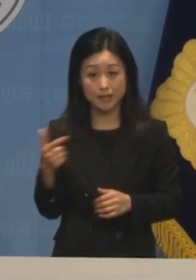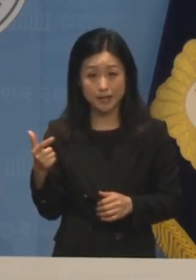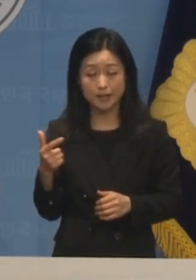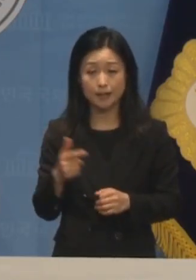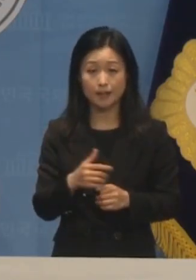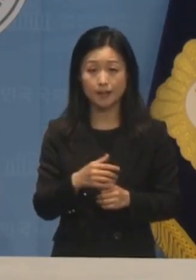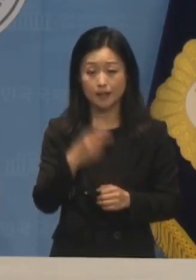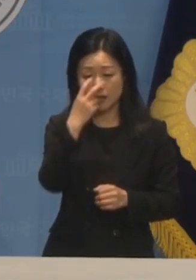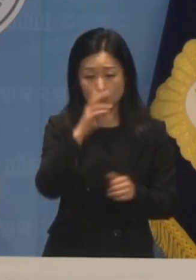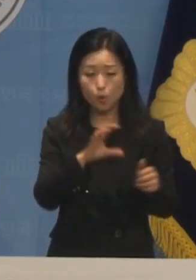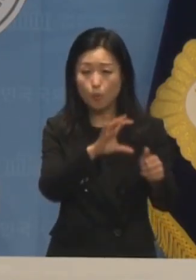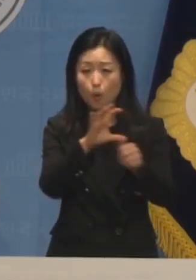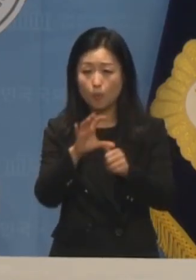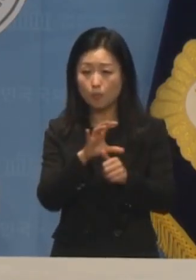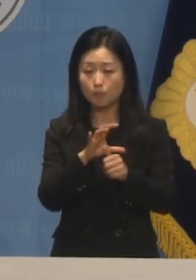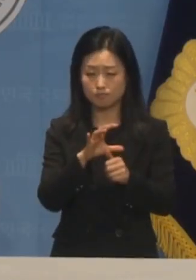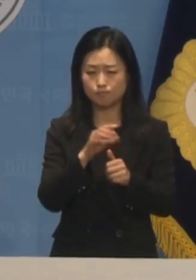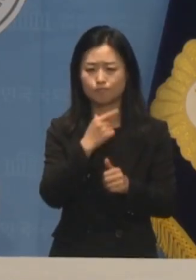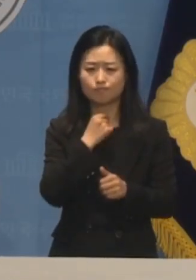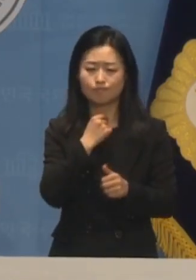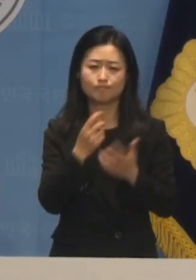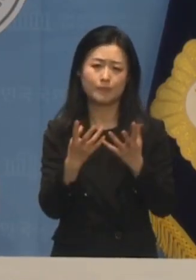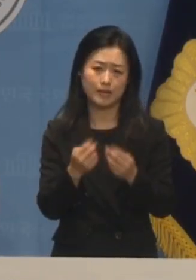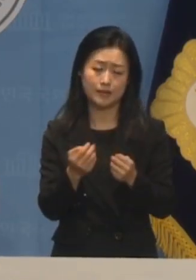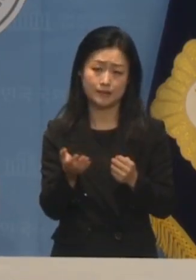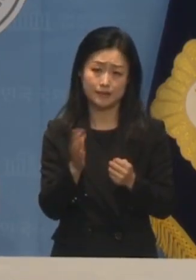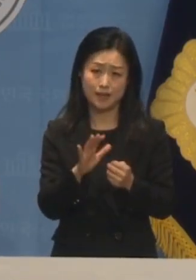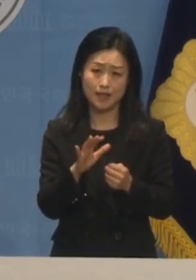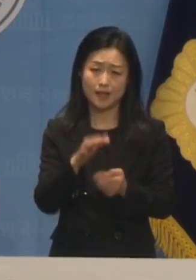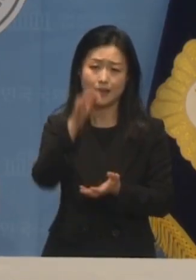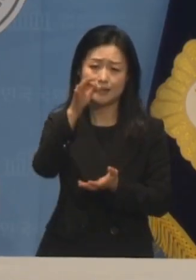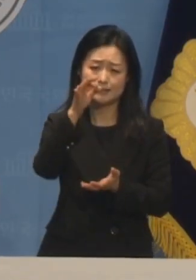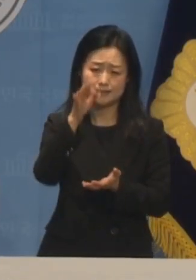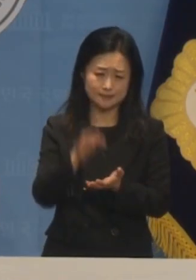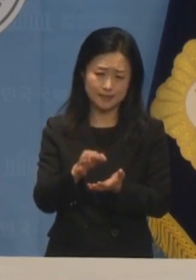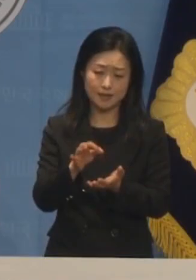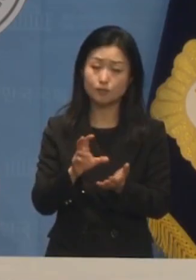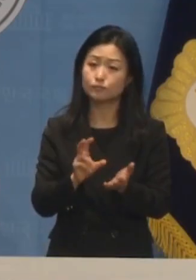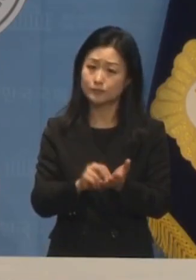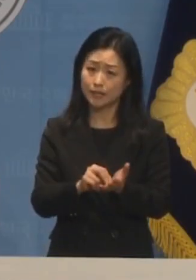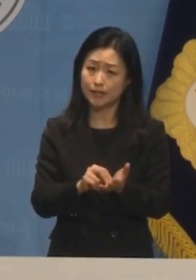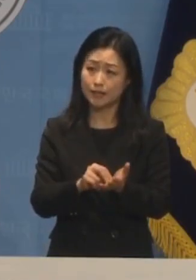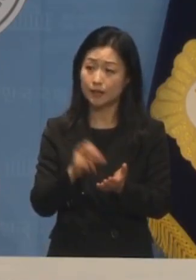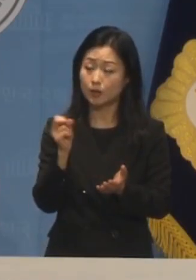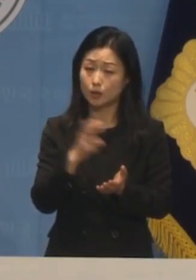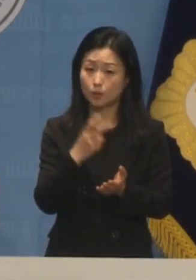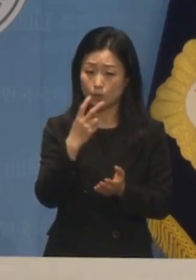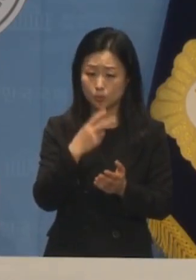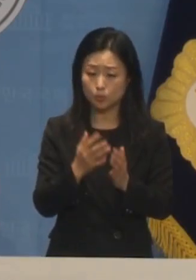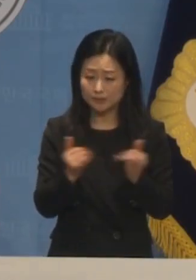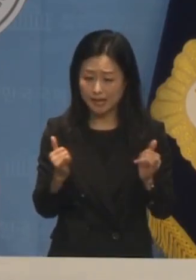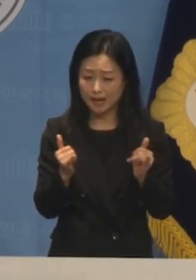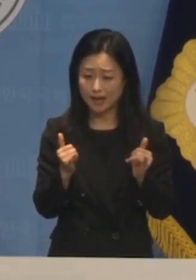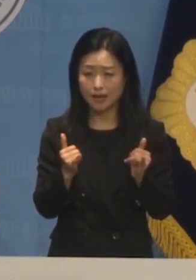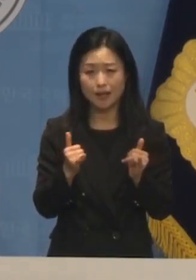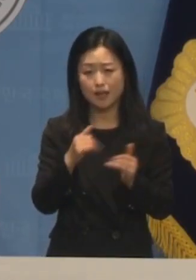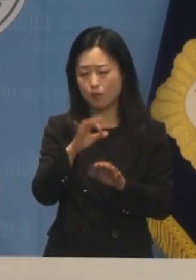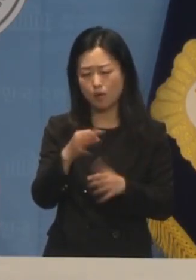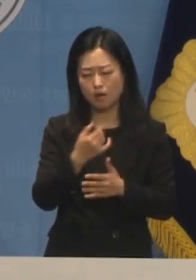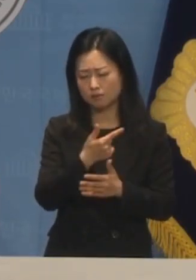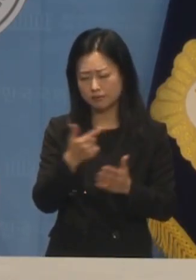수요가 급증하고 있지만 돌봄 노동의 가치는 저평가되어 있고 돌봄 노동자의 처우는